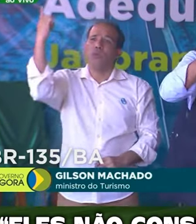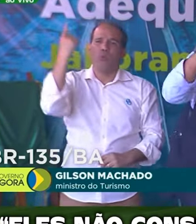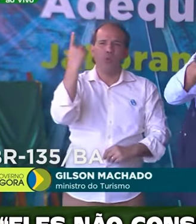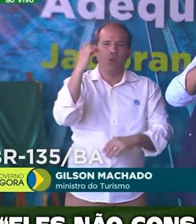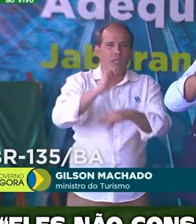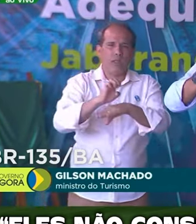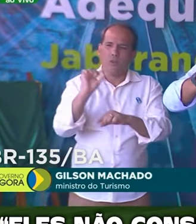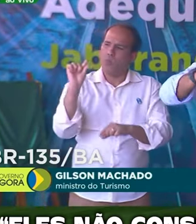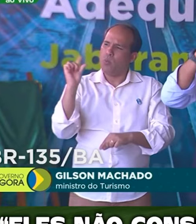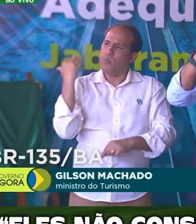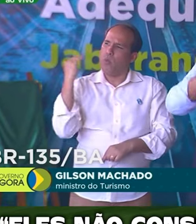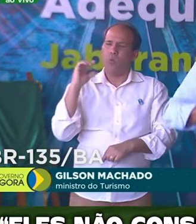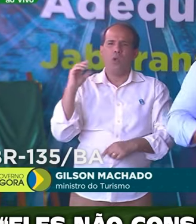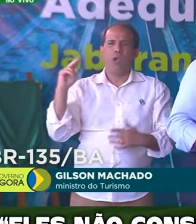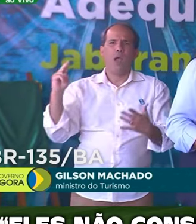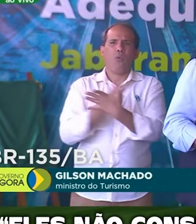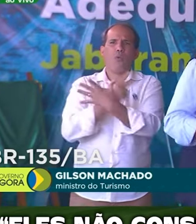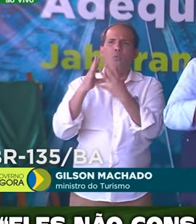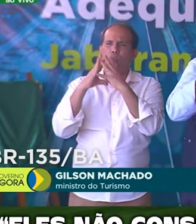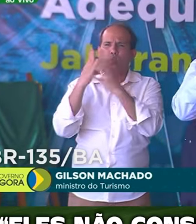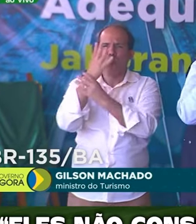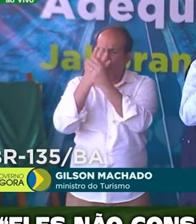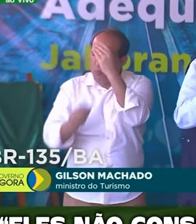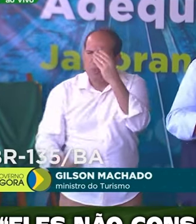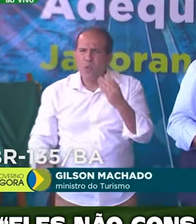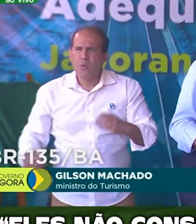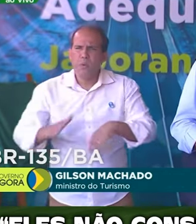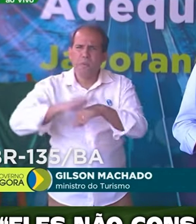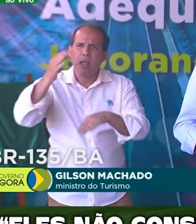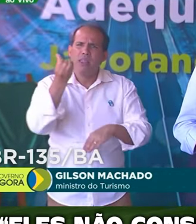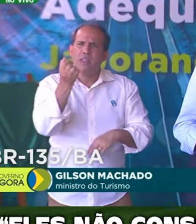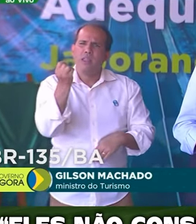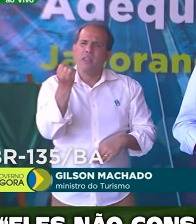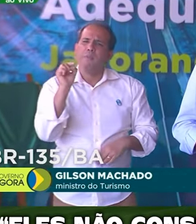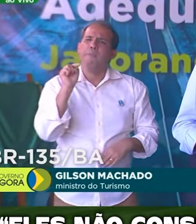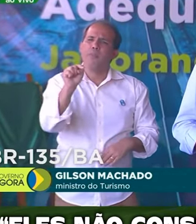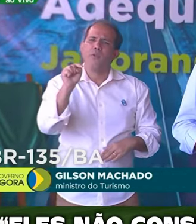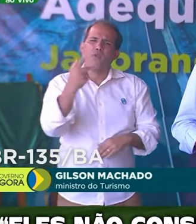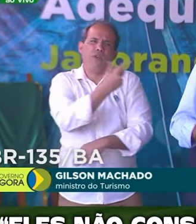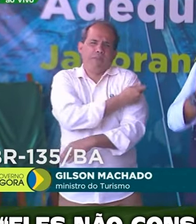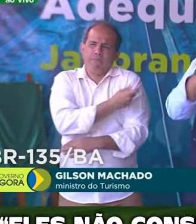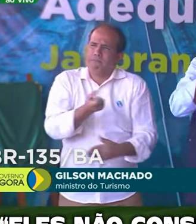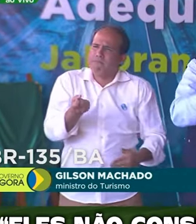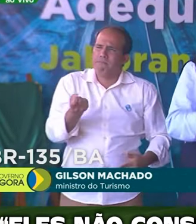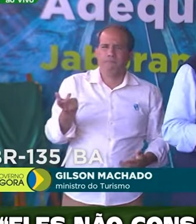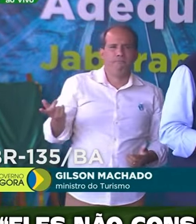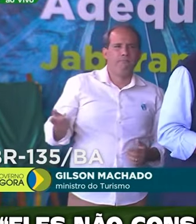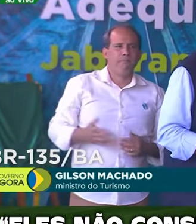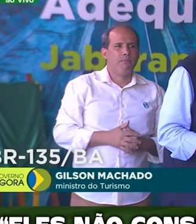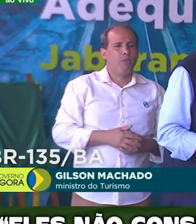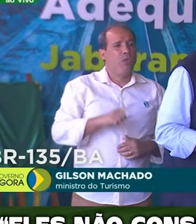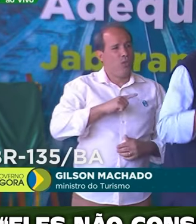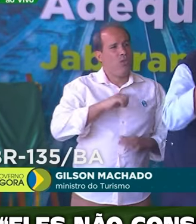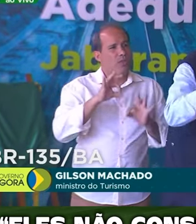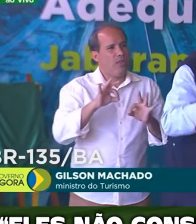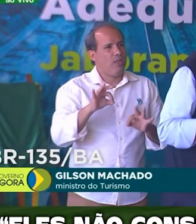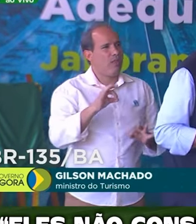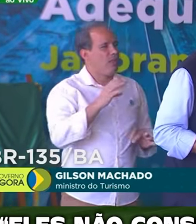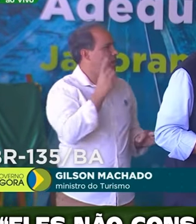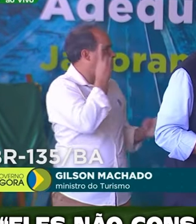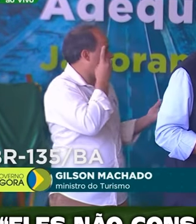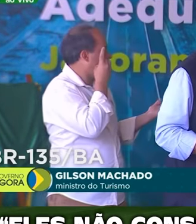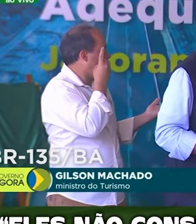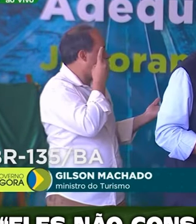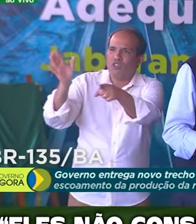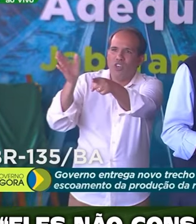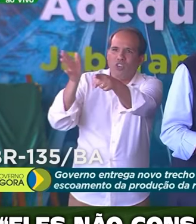agora nesses últimos dias, desapareceram mais de 60 mil vacinas. Eu tenho certeza, deputado, que a vacina já chegou